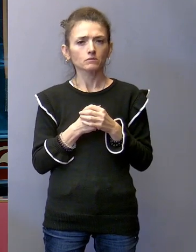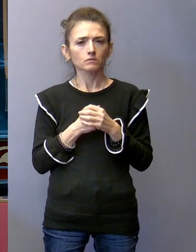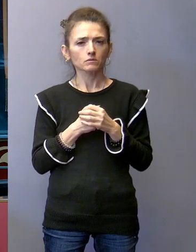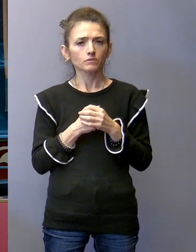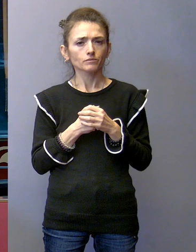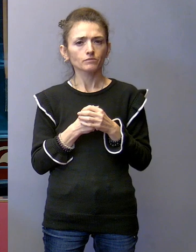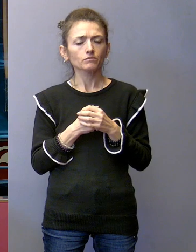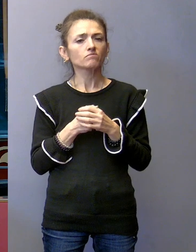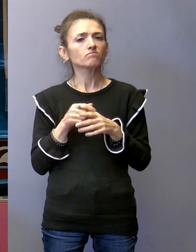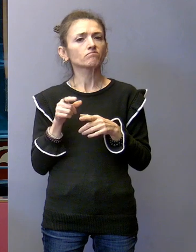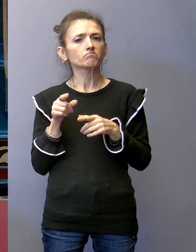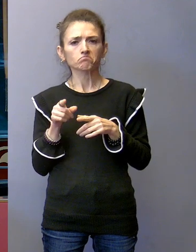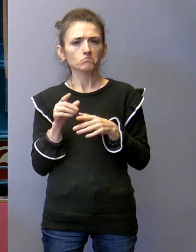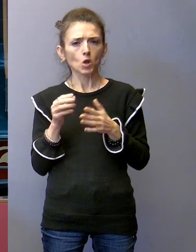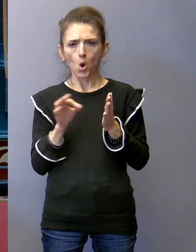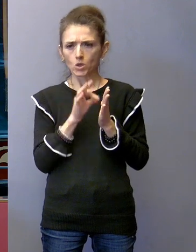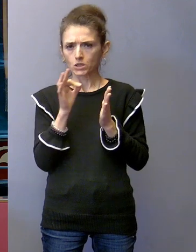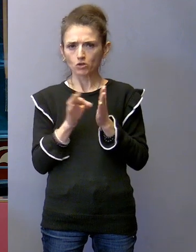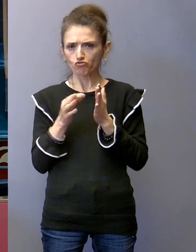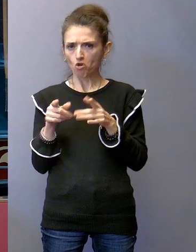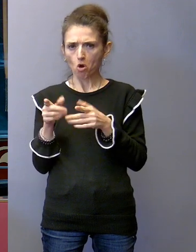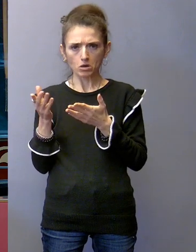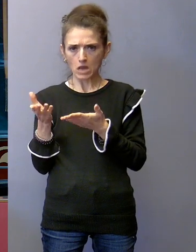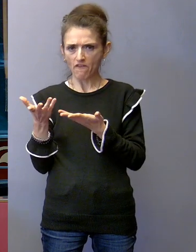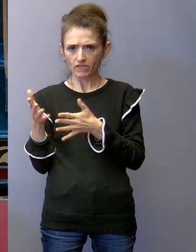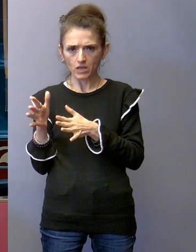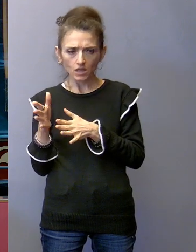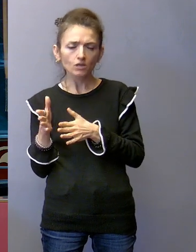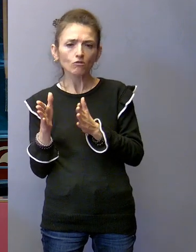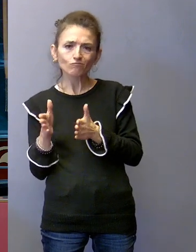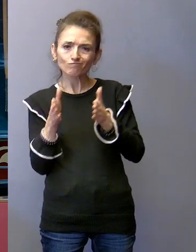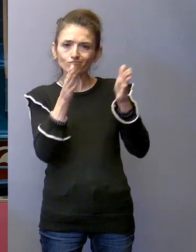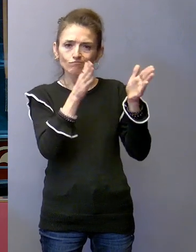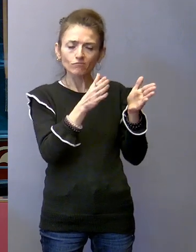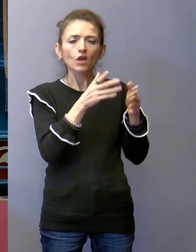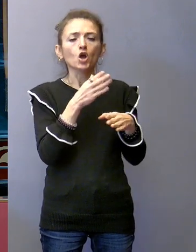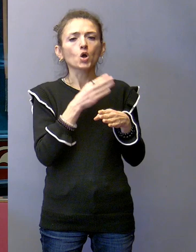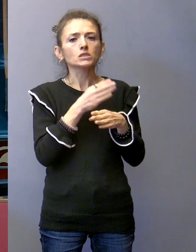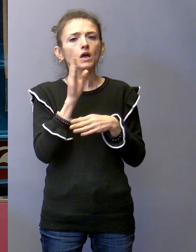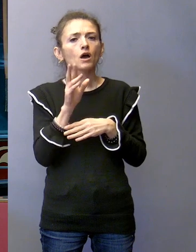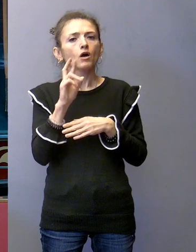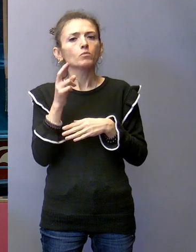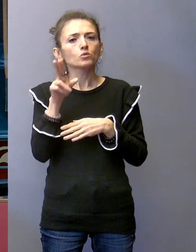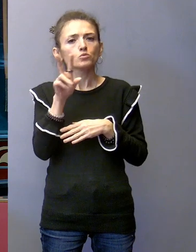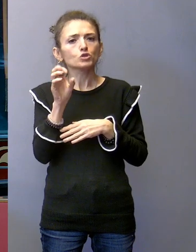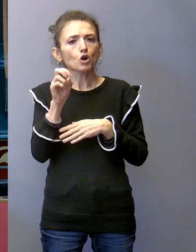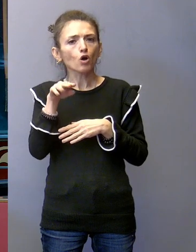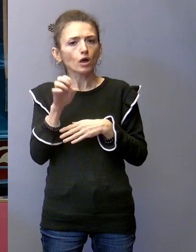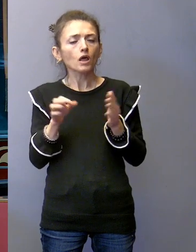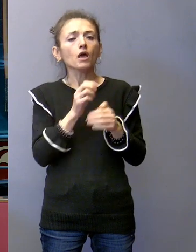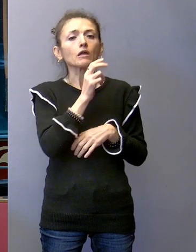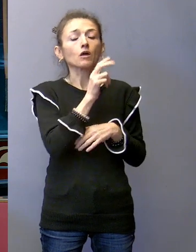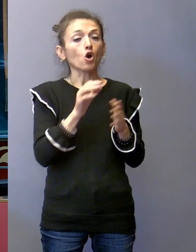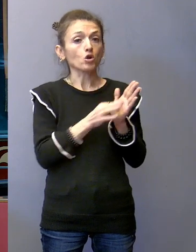E allora quindi lei non ne ha altri passerei alla consigliera bruzone ordine del giorno 13